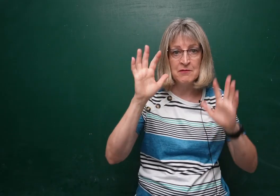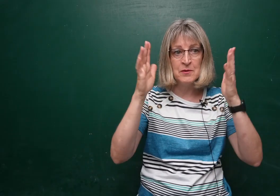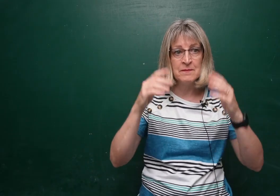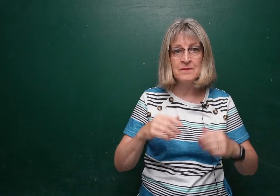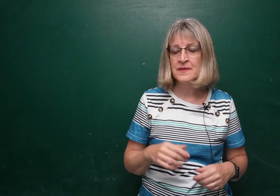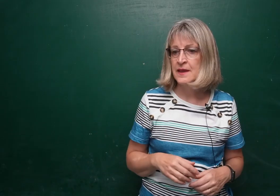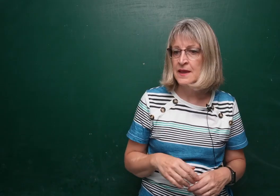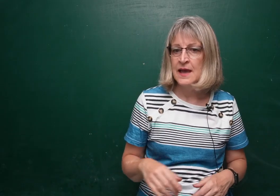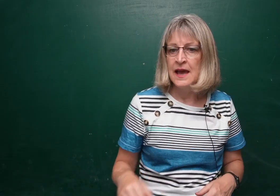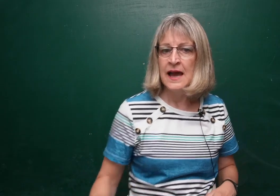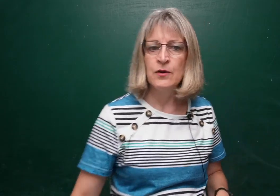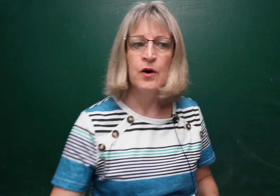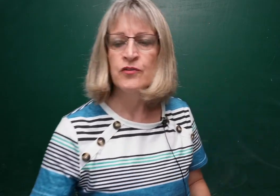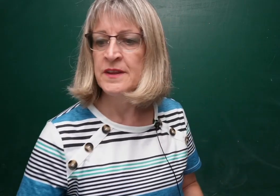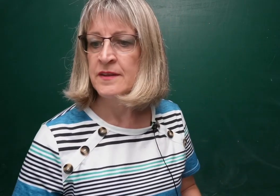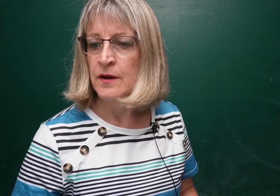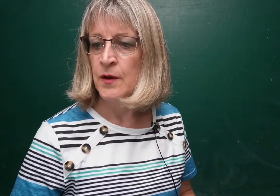hein. Alors, ensuite,